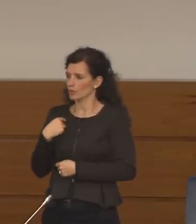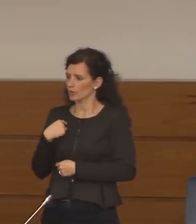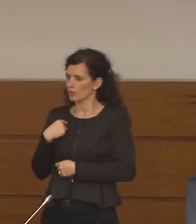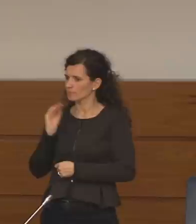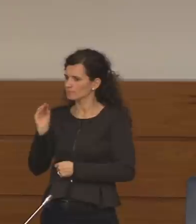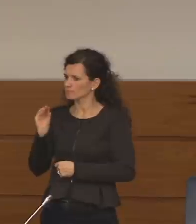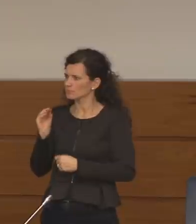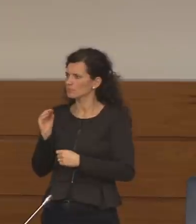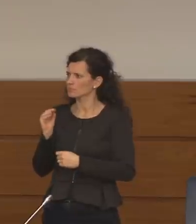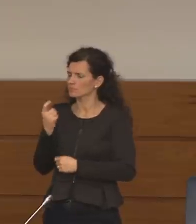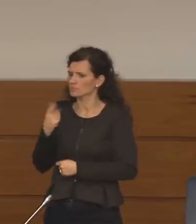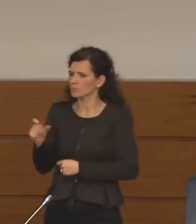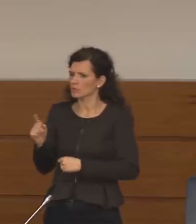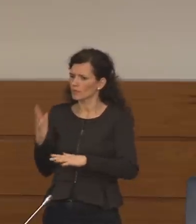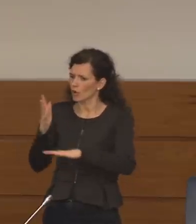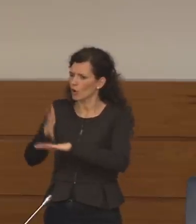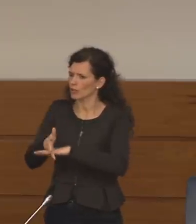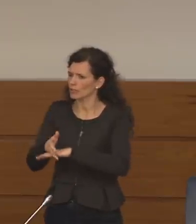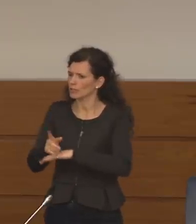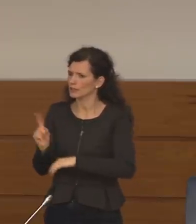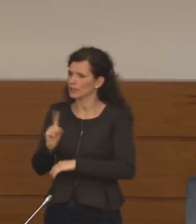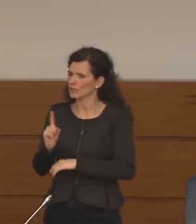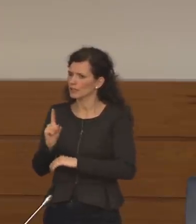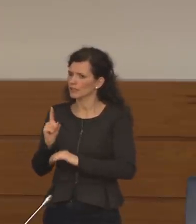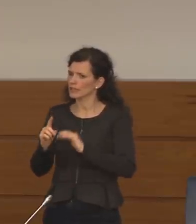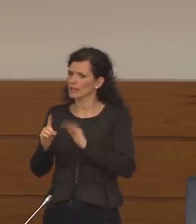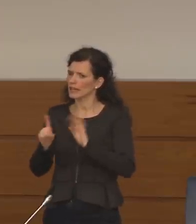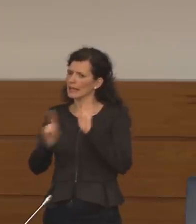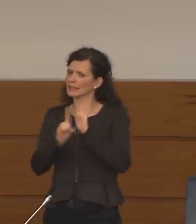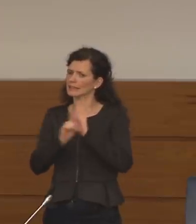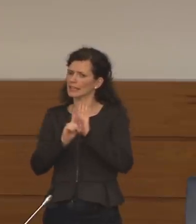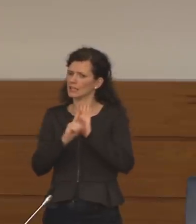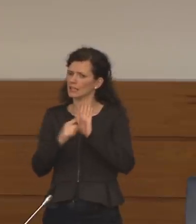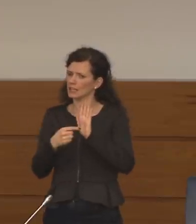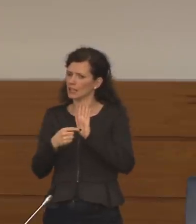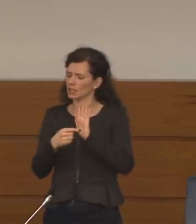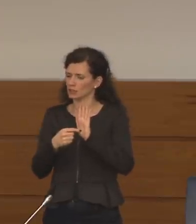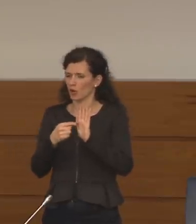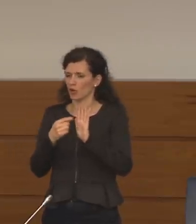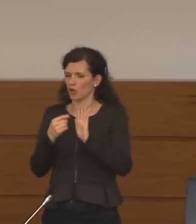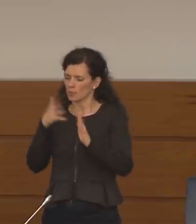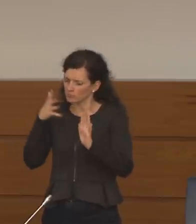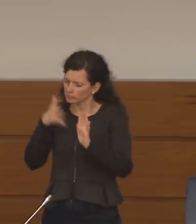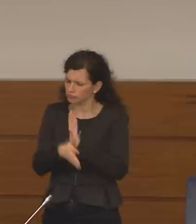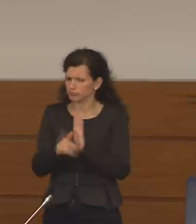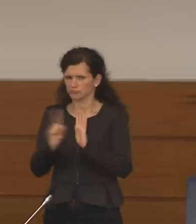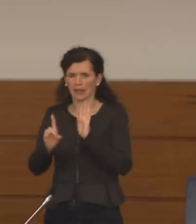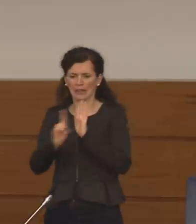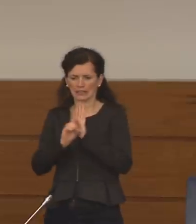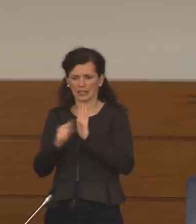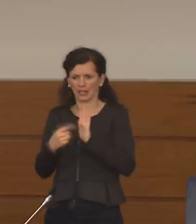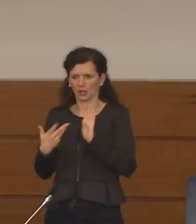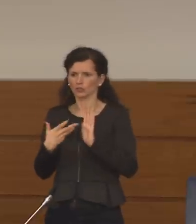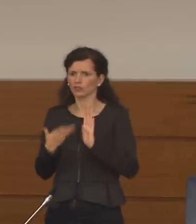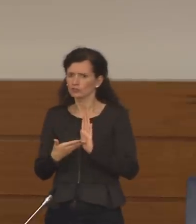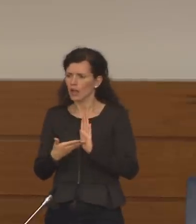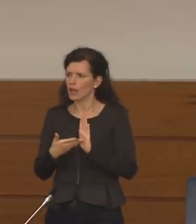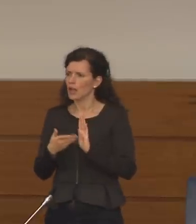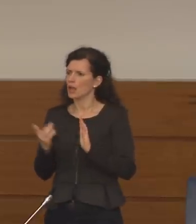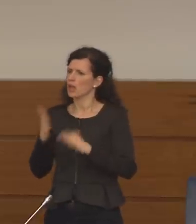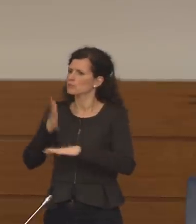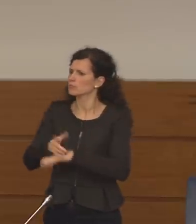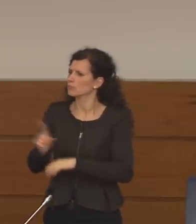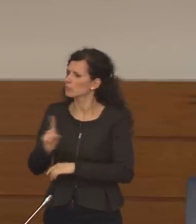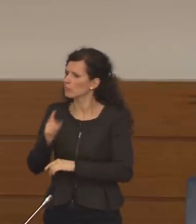su decreto senza entrare nello specifico magari ci saranno dei dei